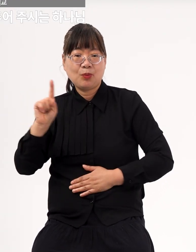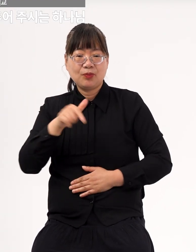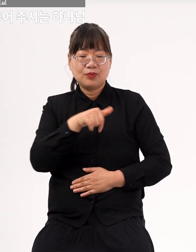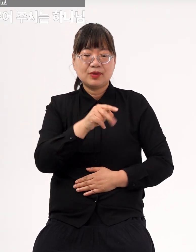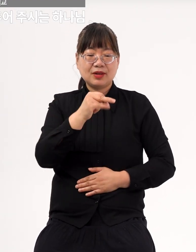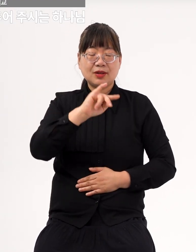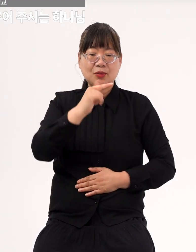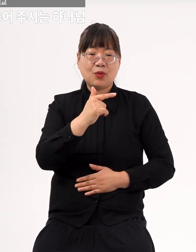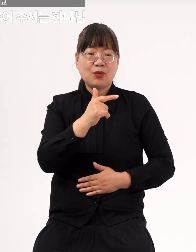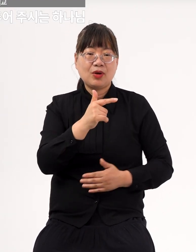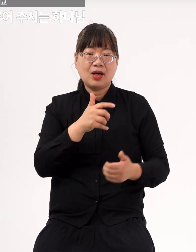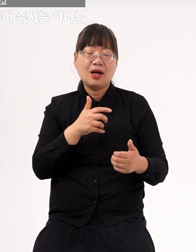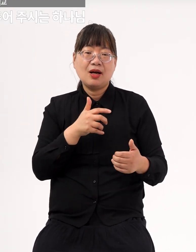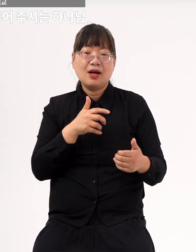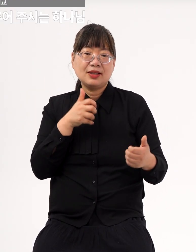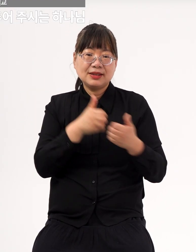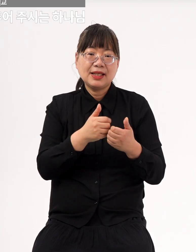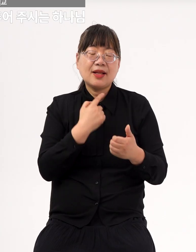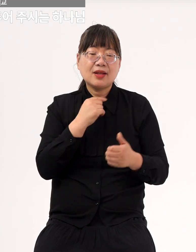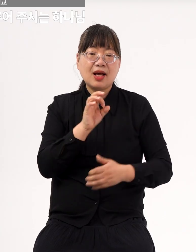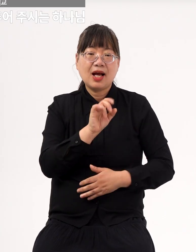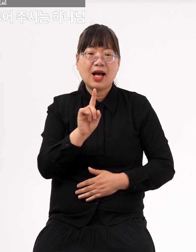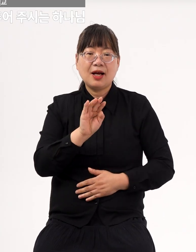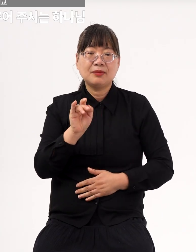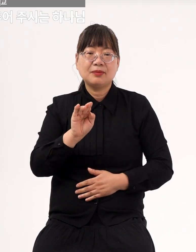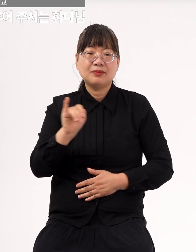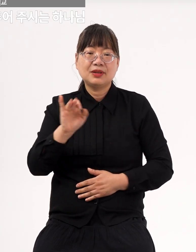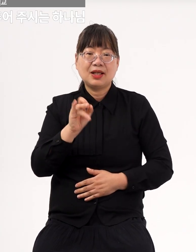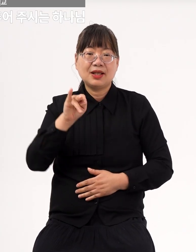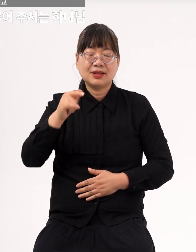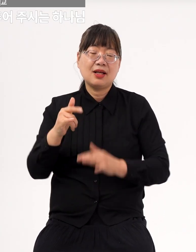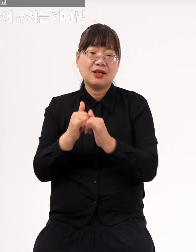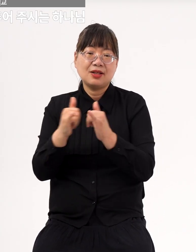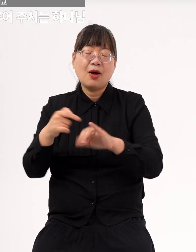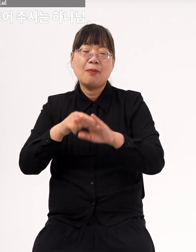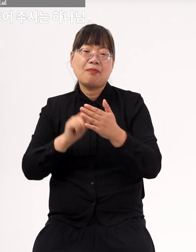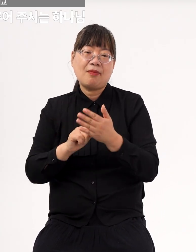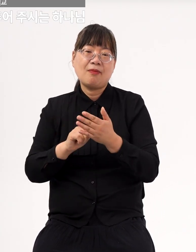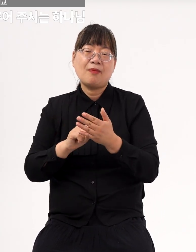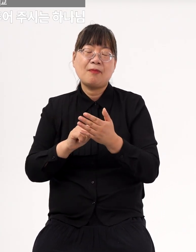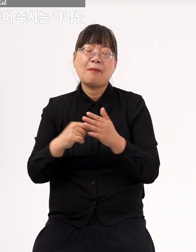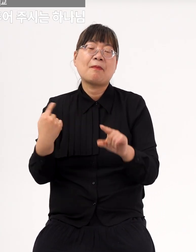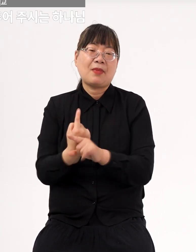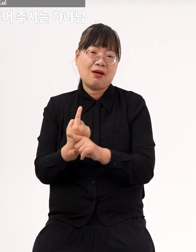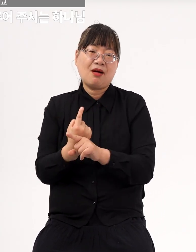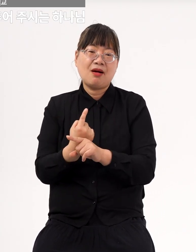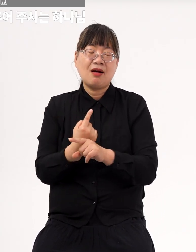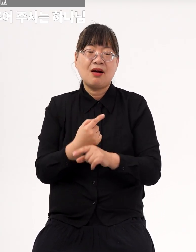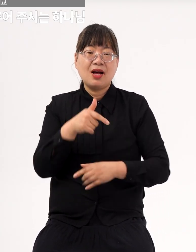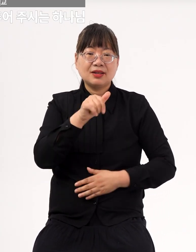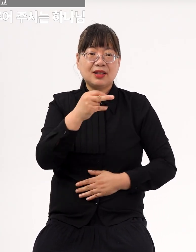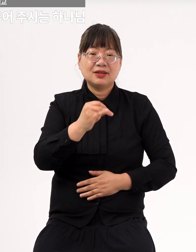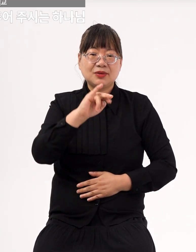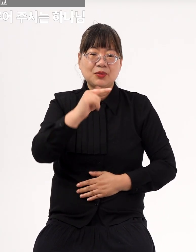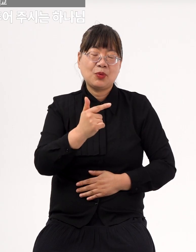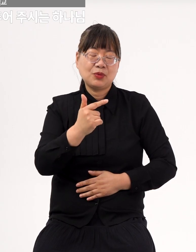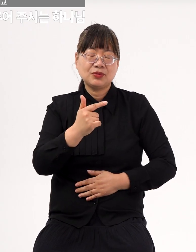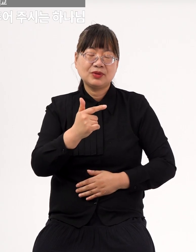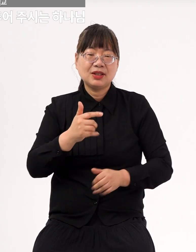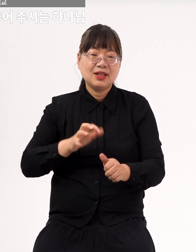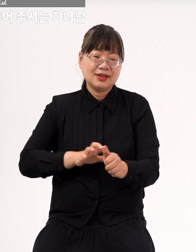기드온을 대적했던 아비에셀 사람들을 마음을 바꾸셔서 기드온을